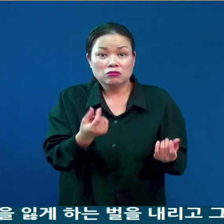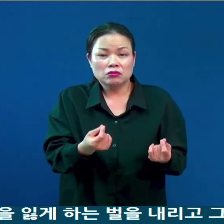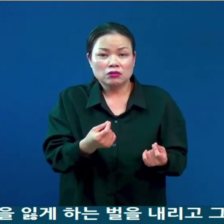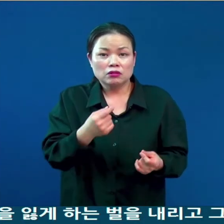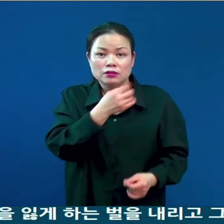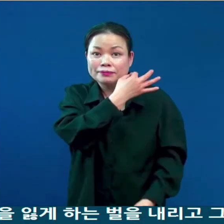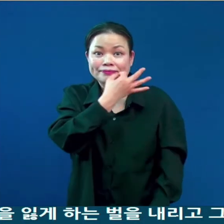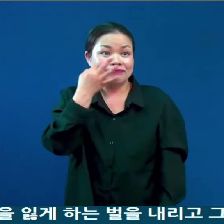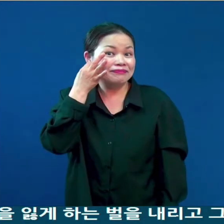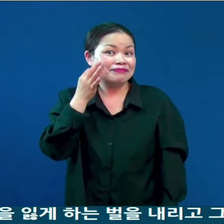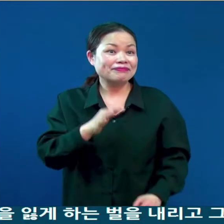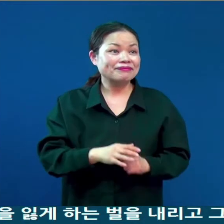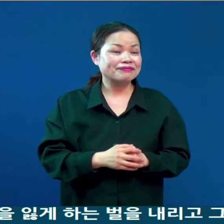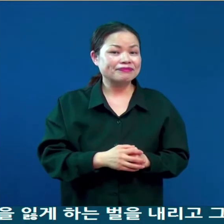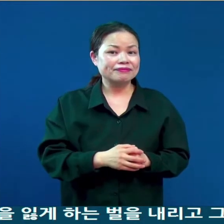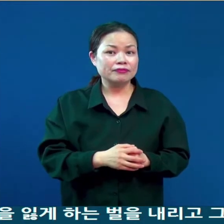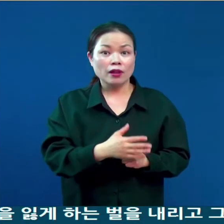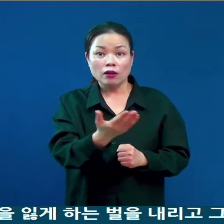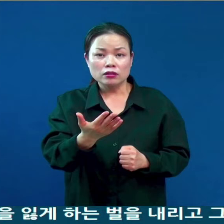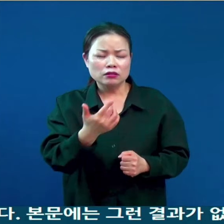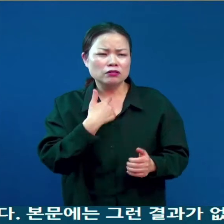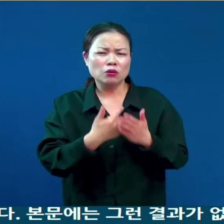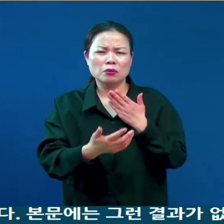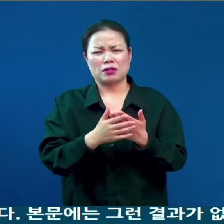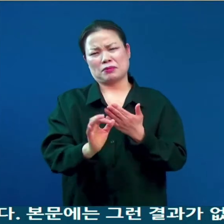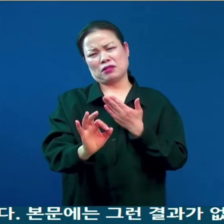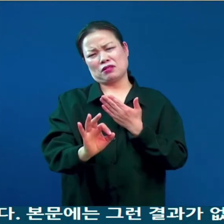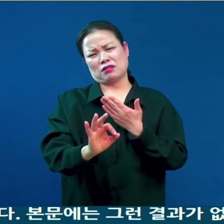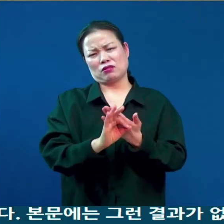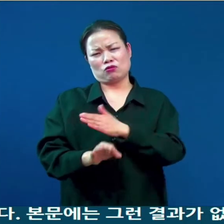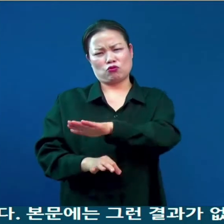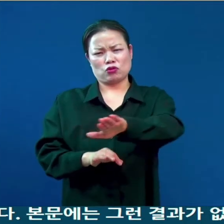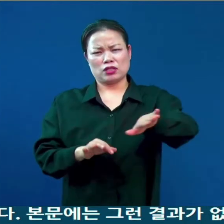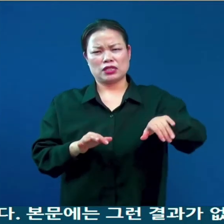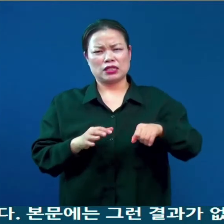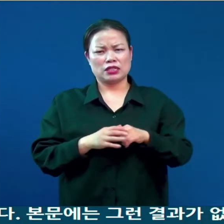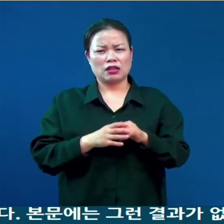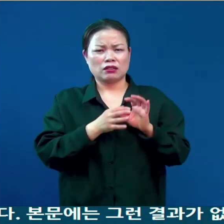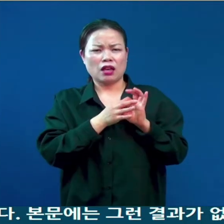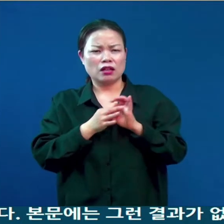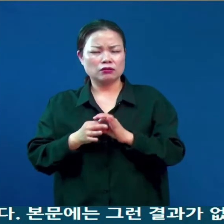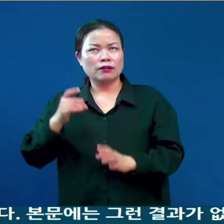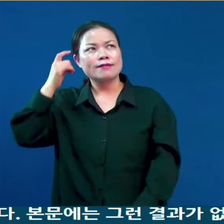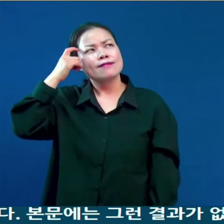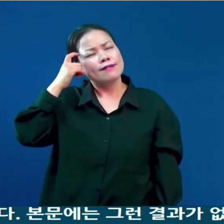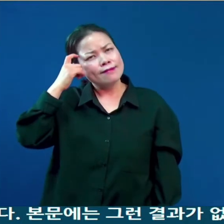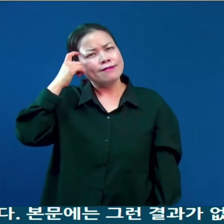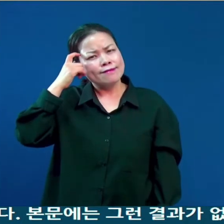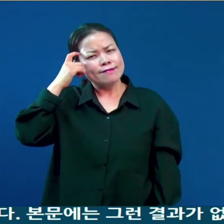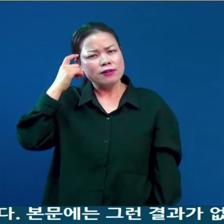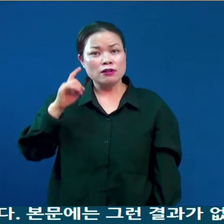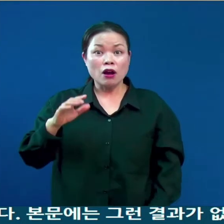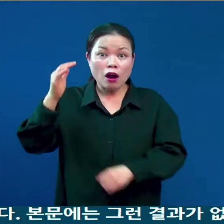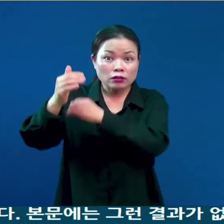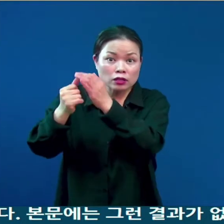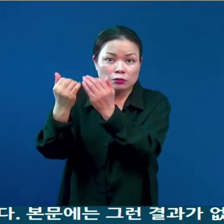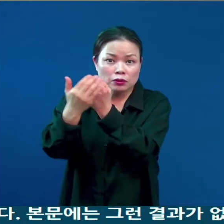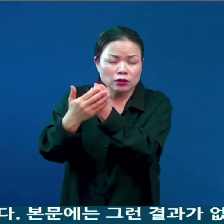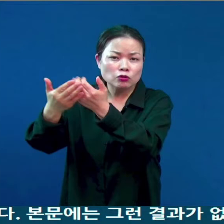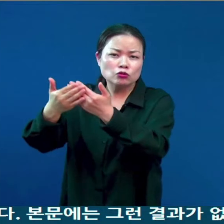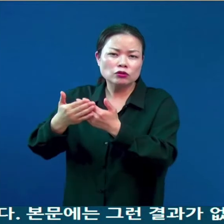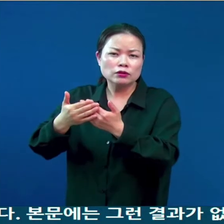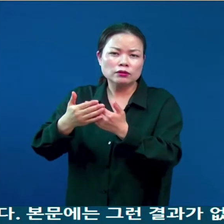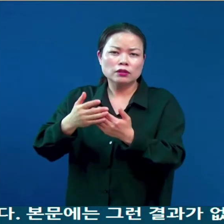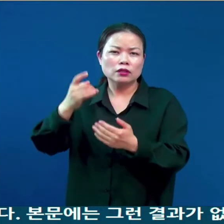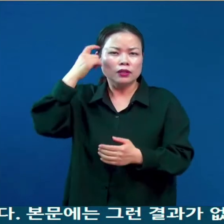입을 싹 닦아버리고 우리가 그런 일을 겪게 되면 우리는 그것을 계속해서 묵상합니다. 왜냐하면 하나님의 은혜를 우리가